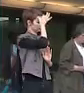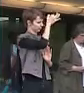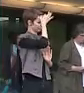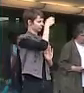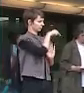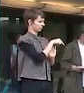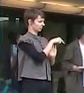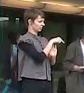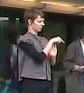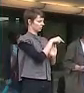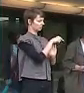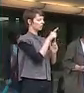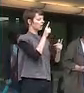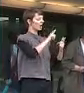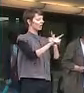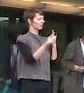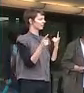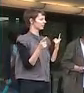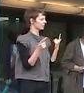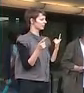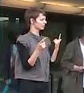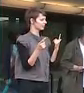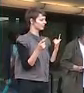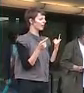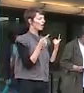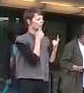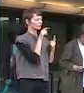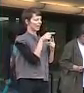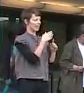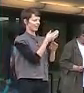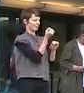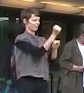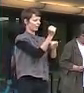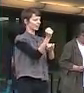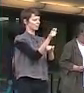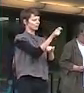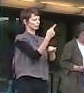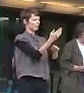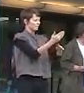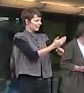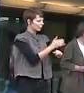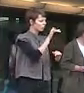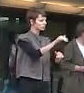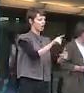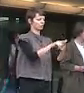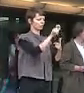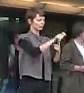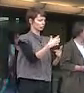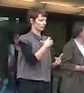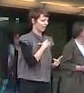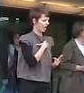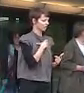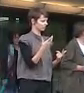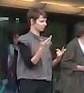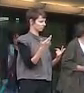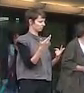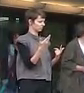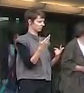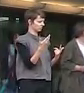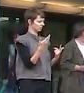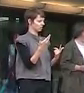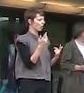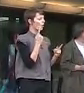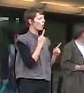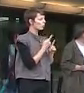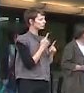wurden, die Voraussetzung für die gezielten Verbrechen an behinderten und kranken Menschen war, unter